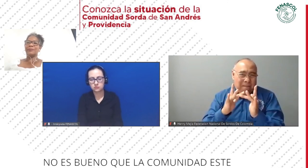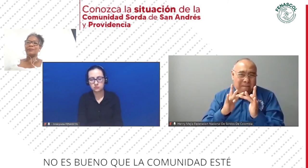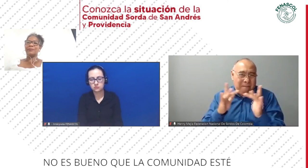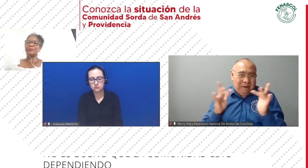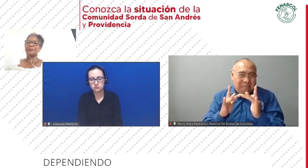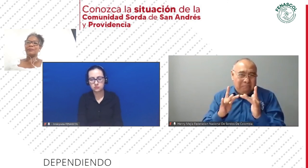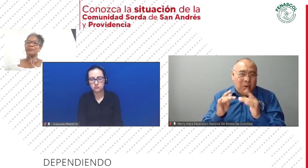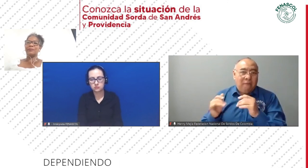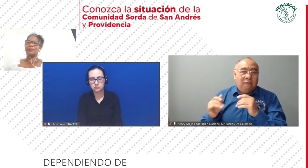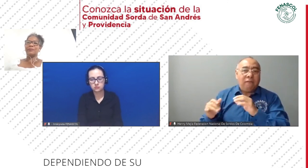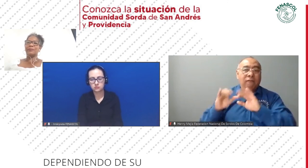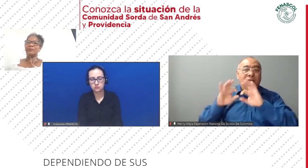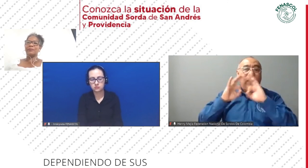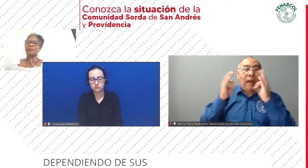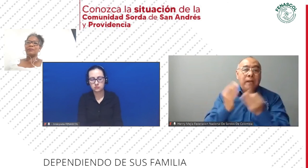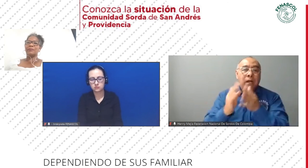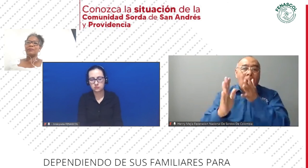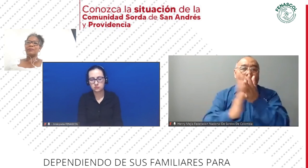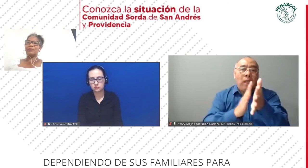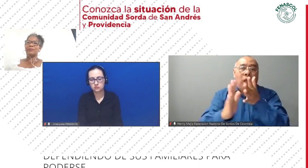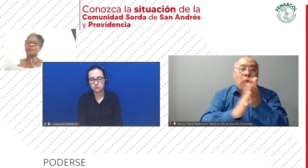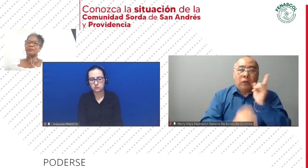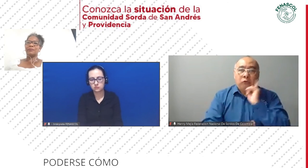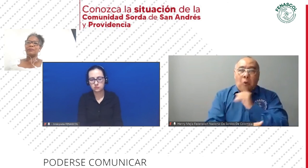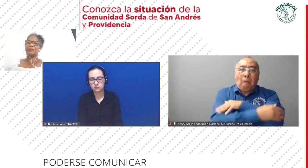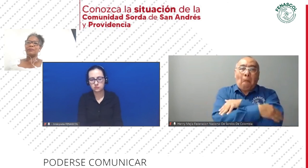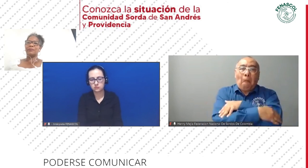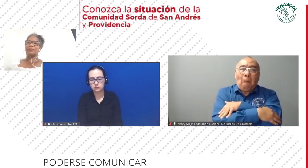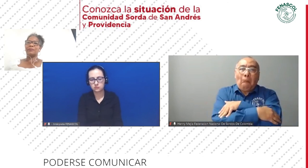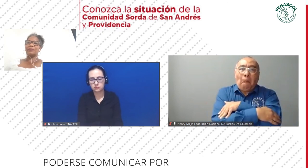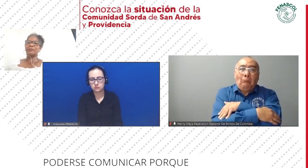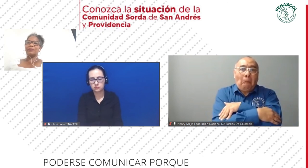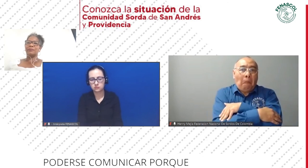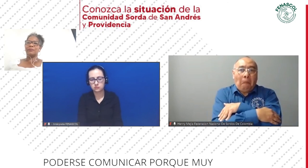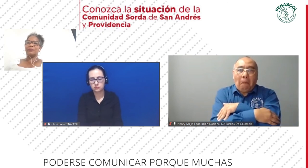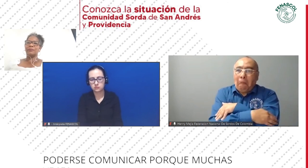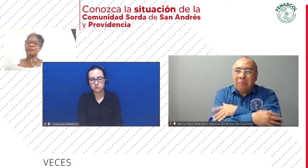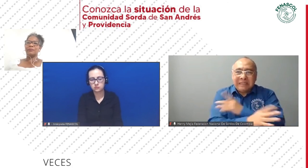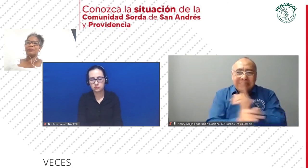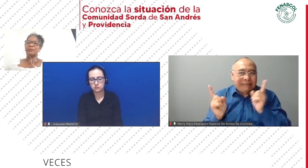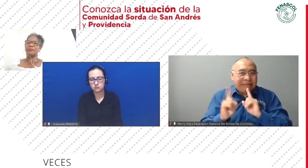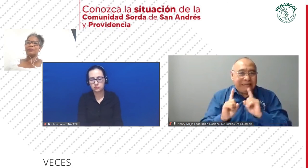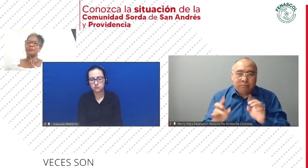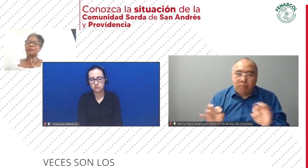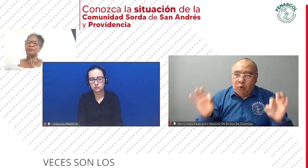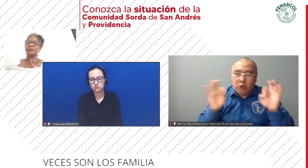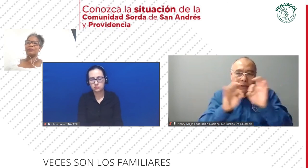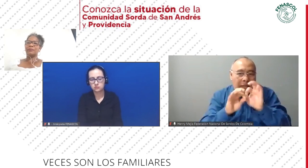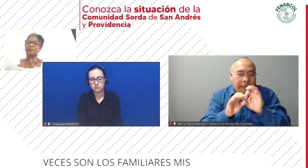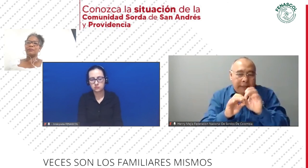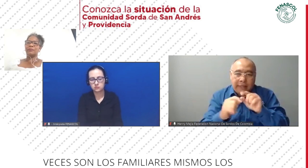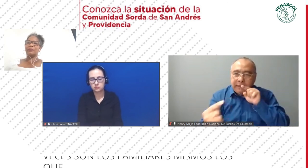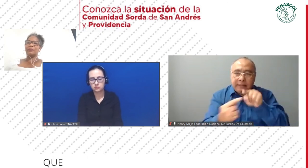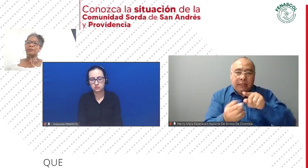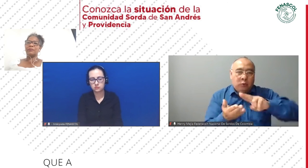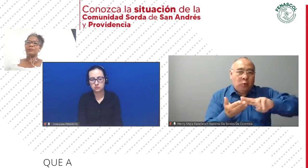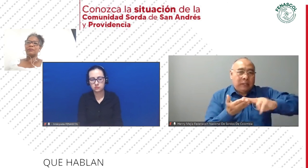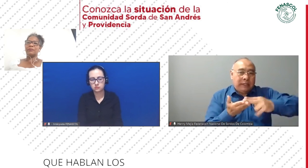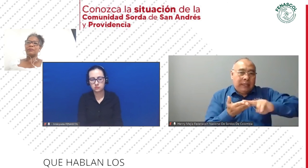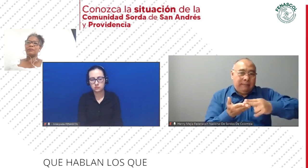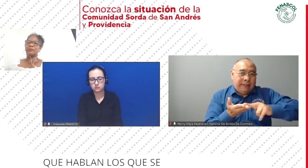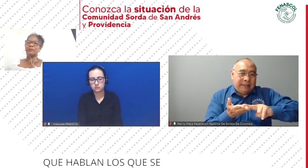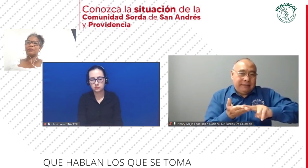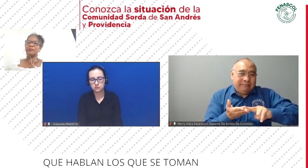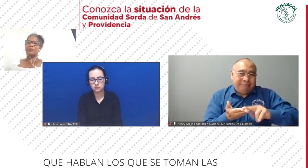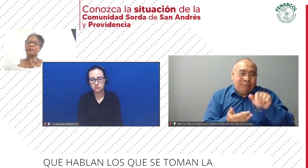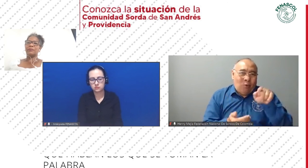dependiendo de sus familiares para poderse comunicar porque muchas veces son los familiares mismos los que hablan los